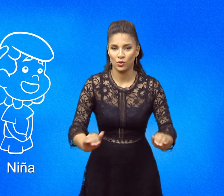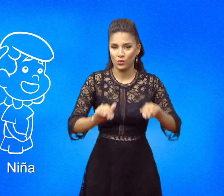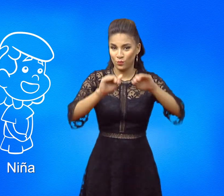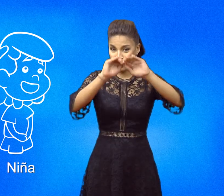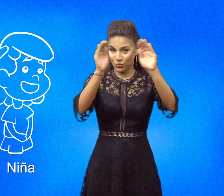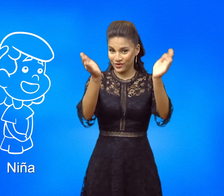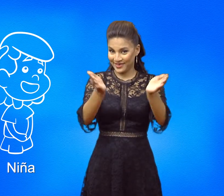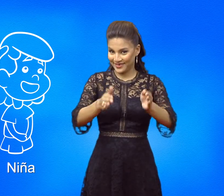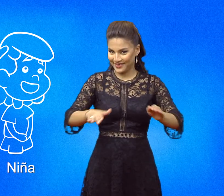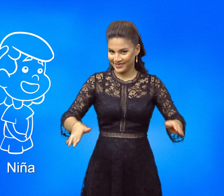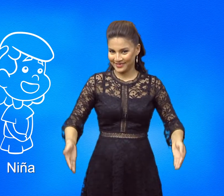niña